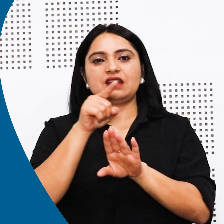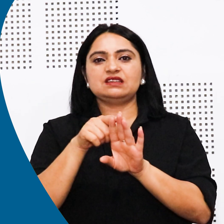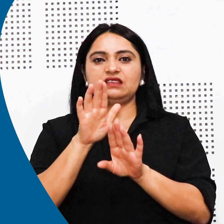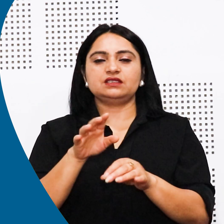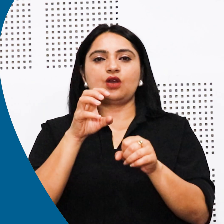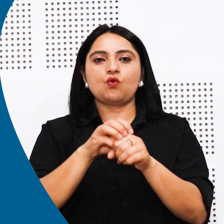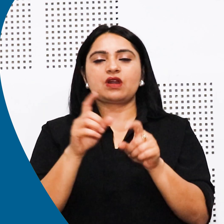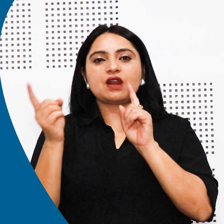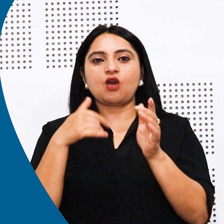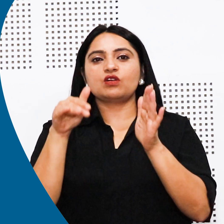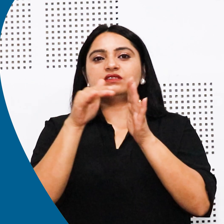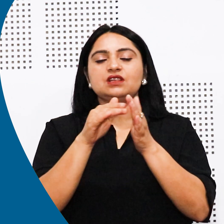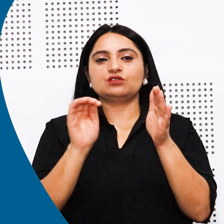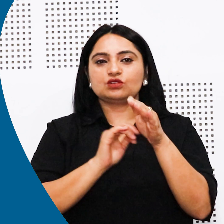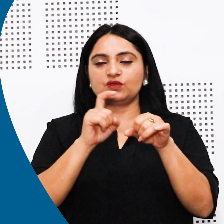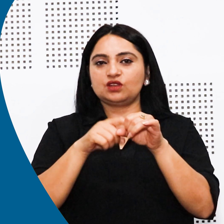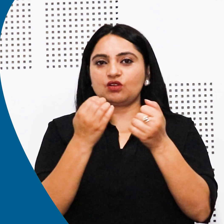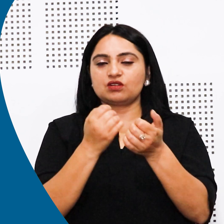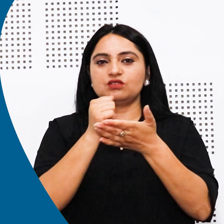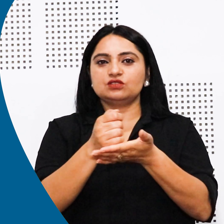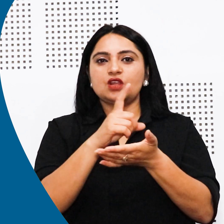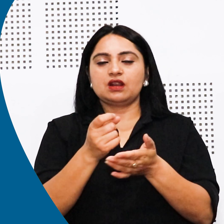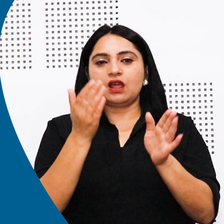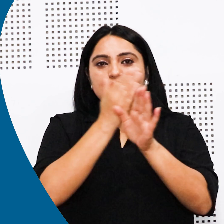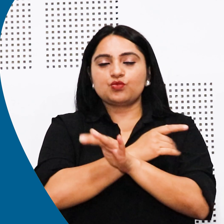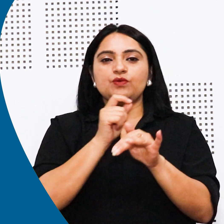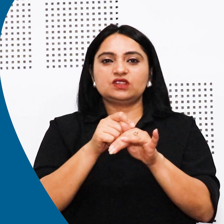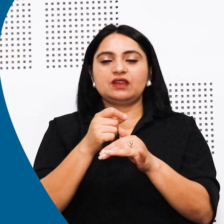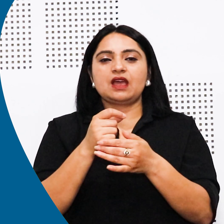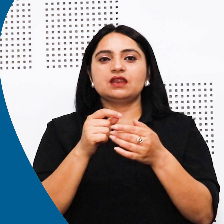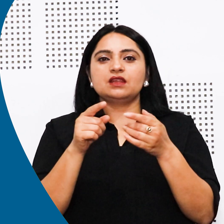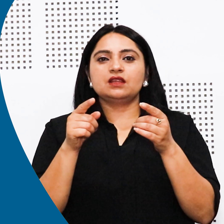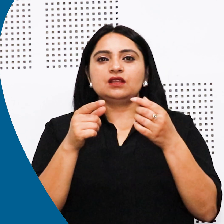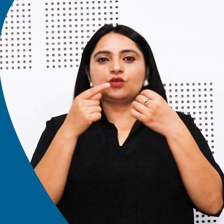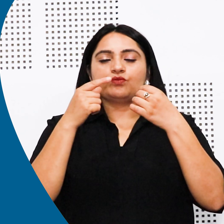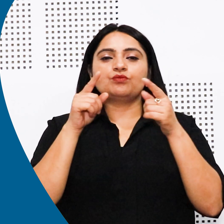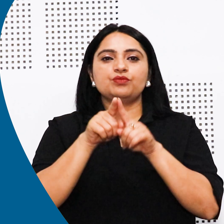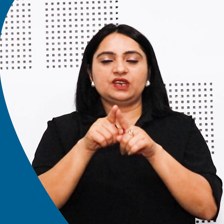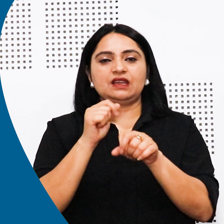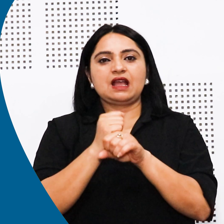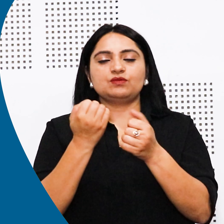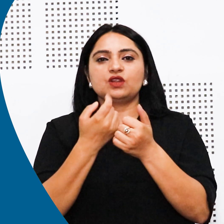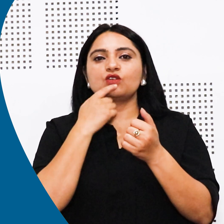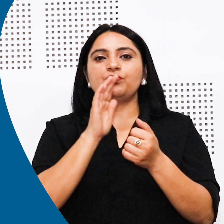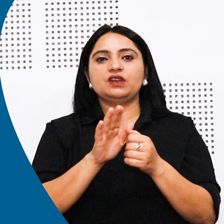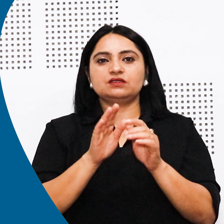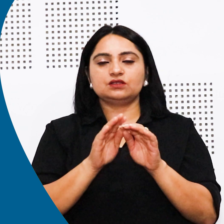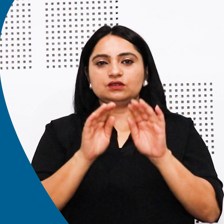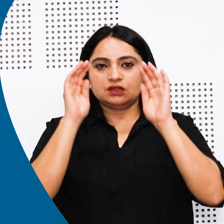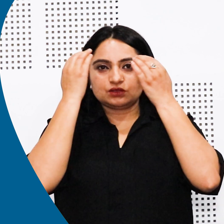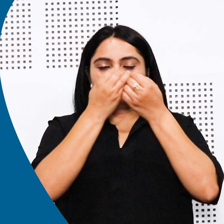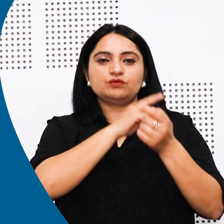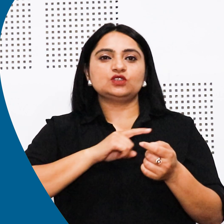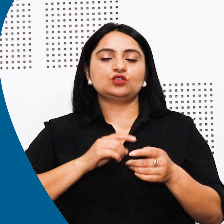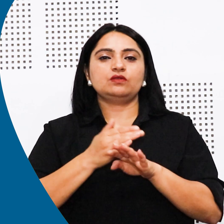र नगर स्तरीय समिति गठन गरी उद्धारका लागि पूर्व तयारीको अभ्यास समेत भइसकेको पालिकाको भनाइ छ। सुरक्षा कर्मीहरूलाई